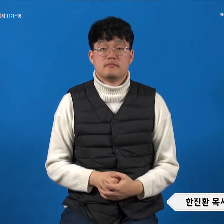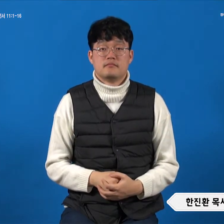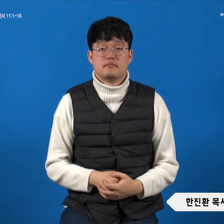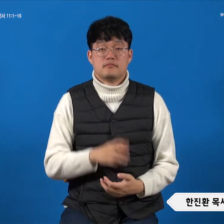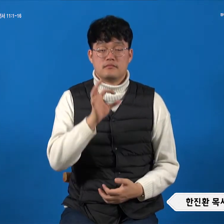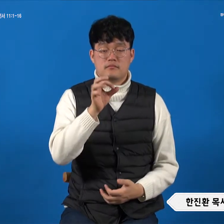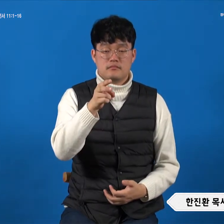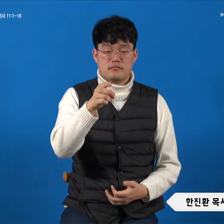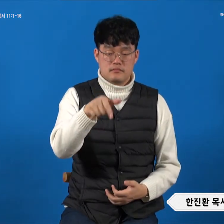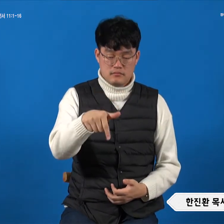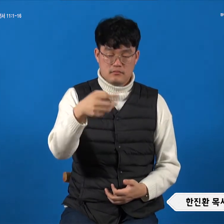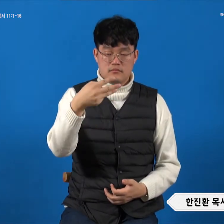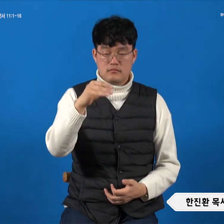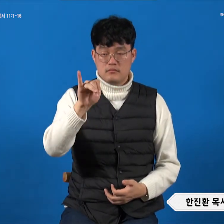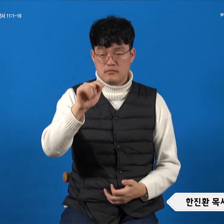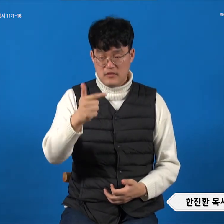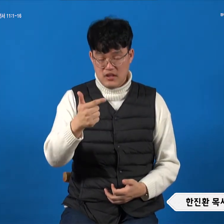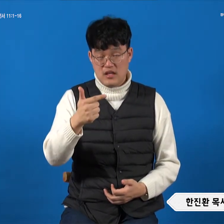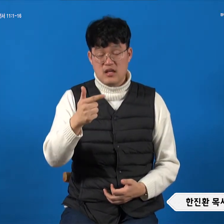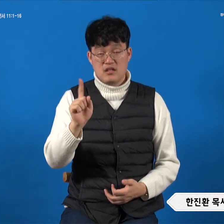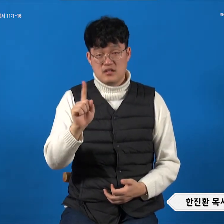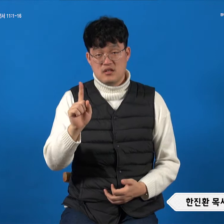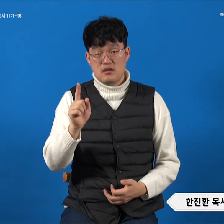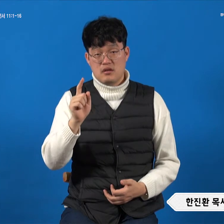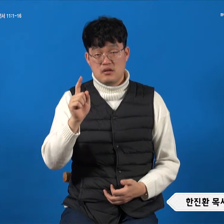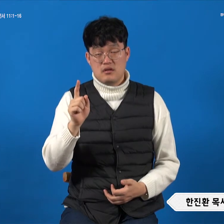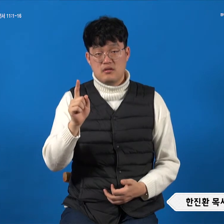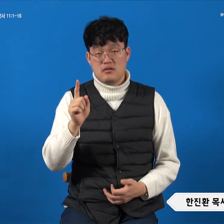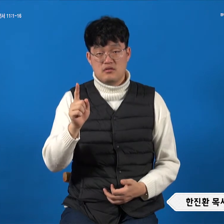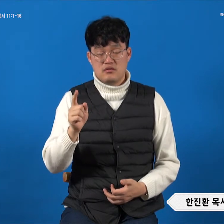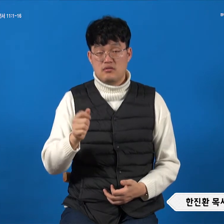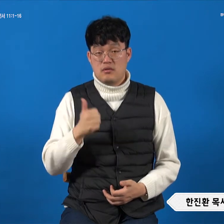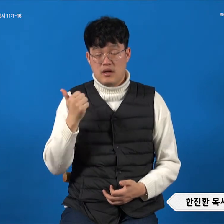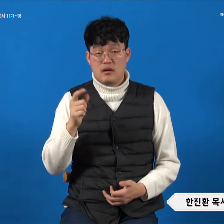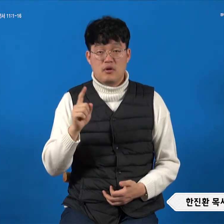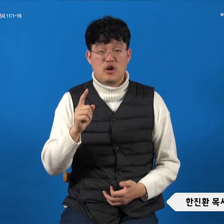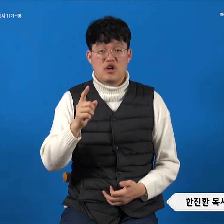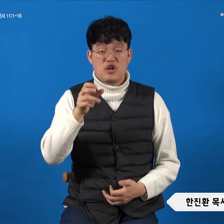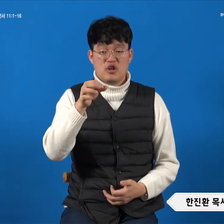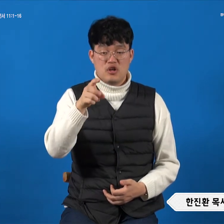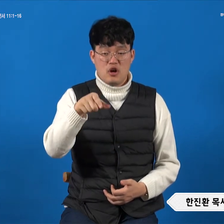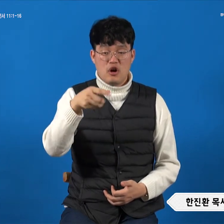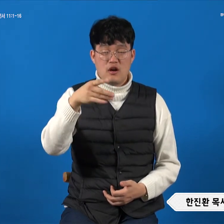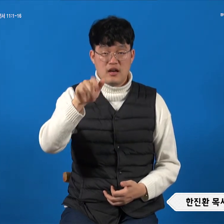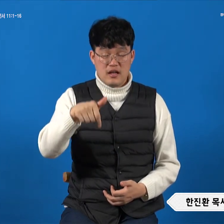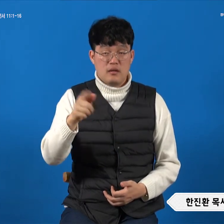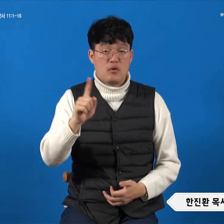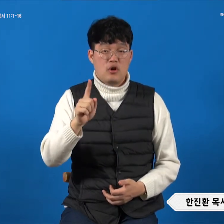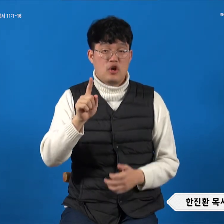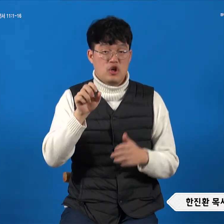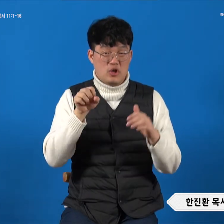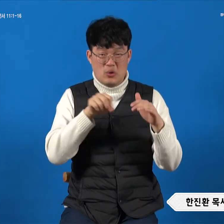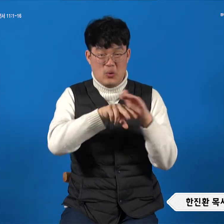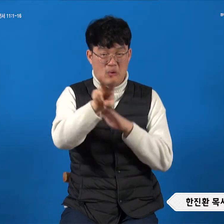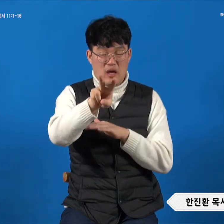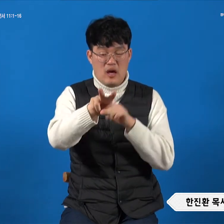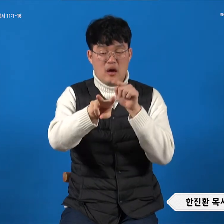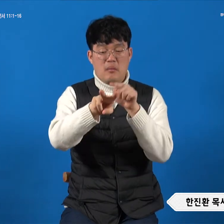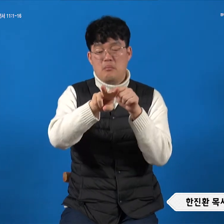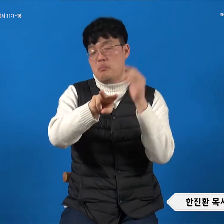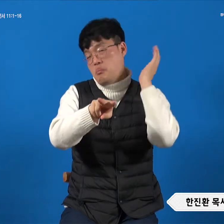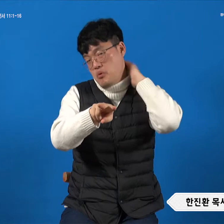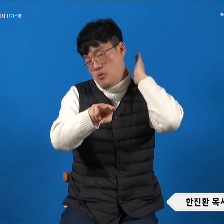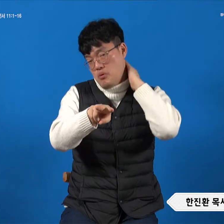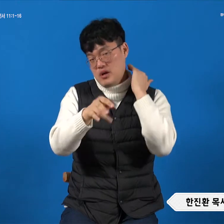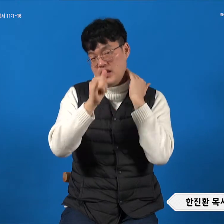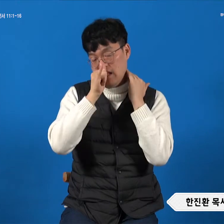영린지화라는 말이 있죠. 영린은 용의 이 목 근처에 있는 거꾸로 난 비늘을 가리킵니다.